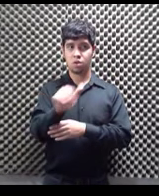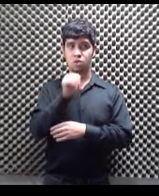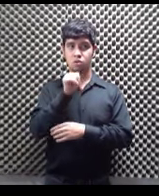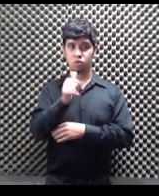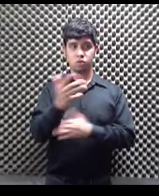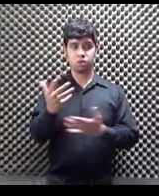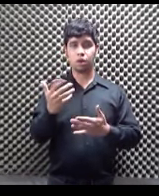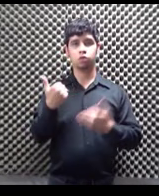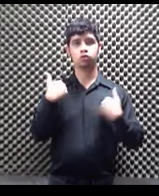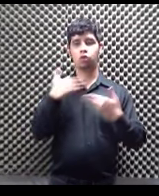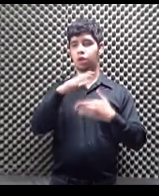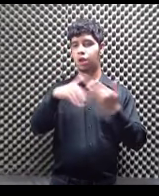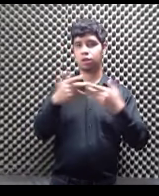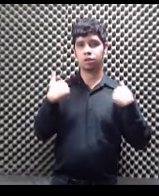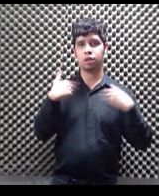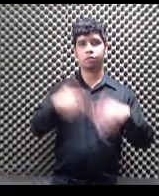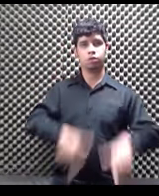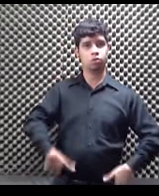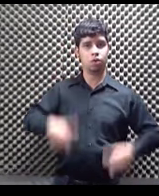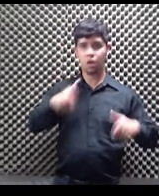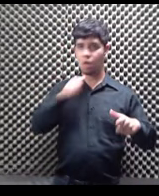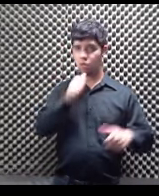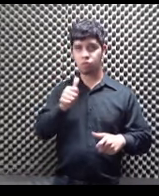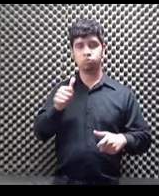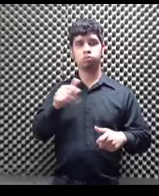está accesible a todo el mundo, y bueno, en esa época.